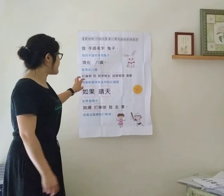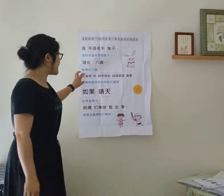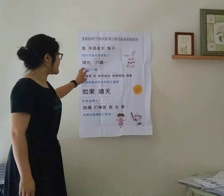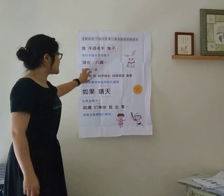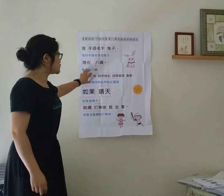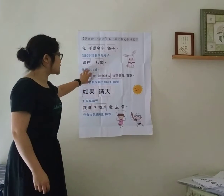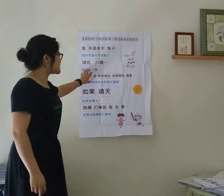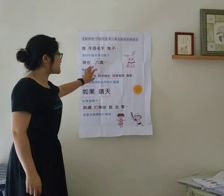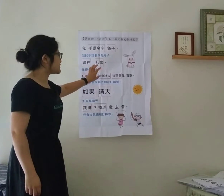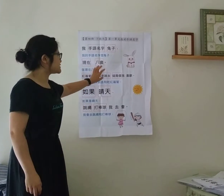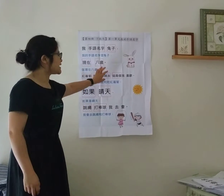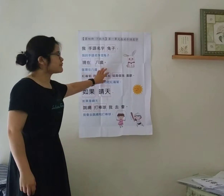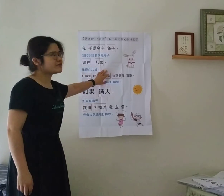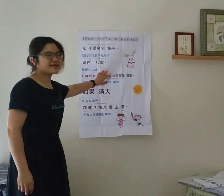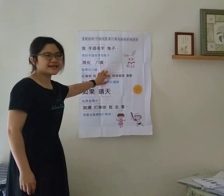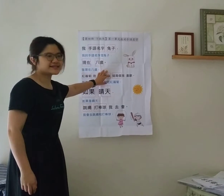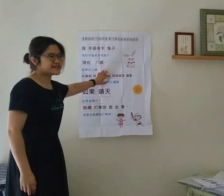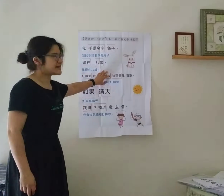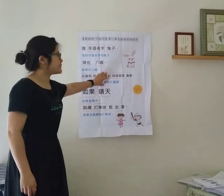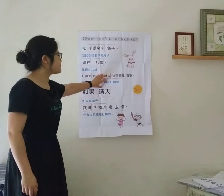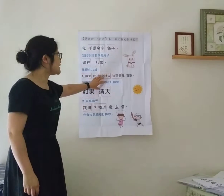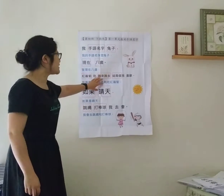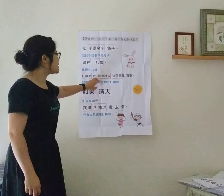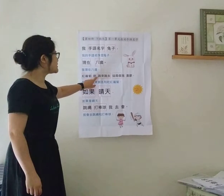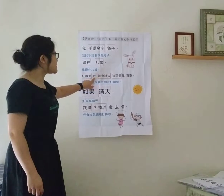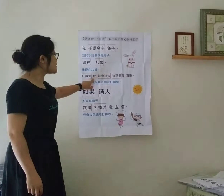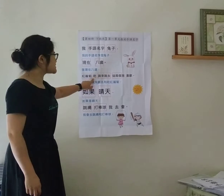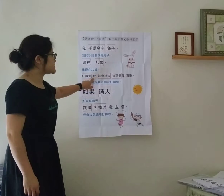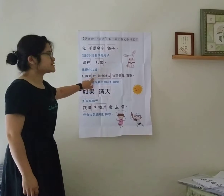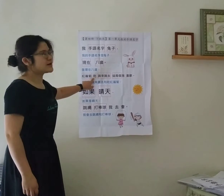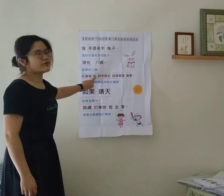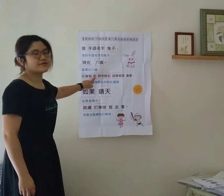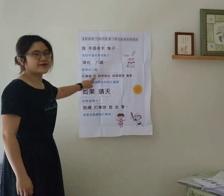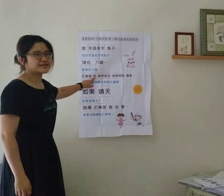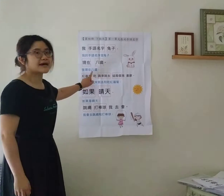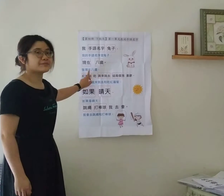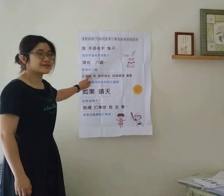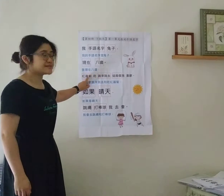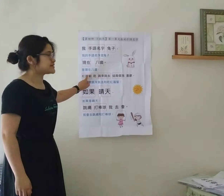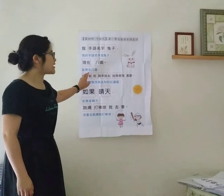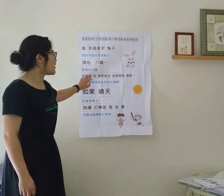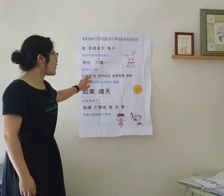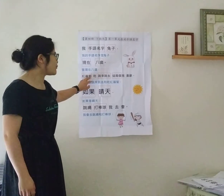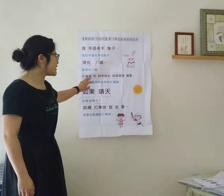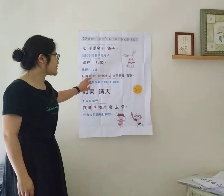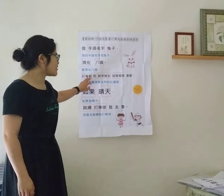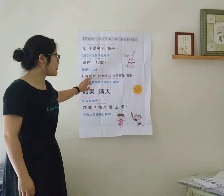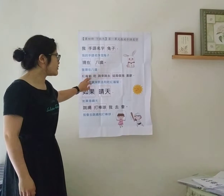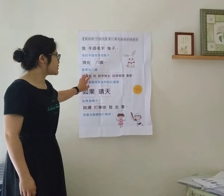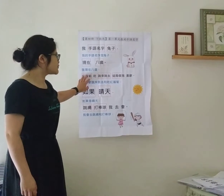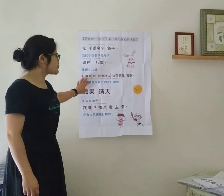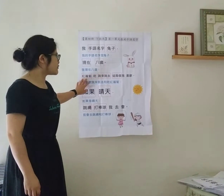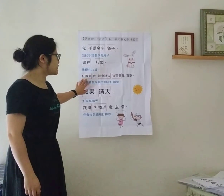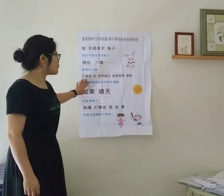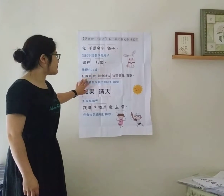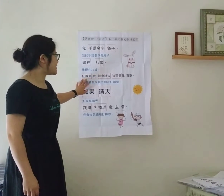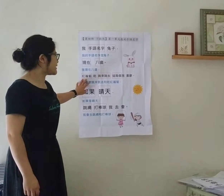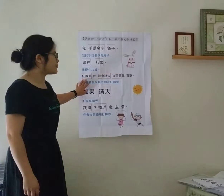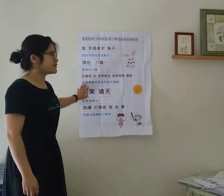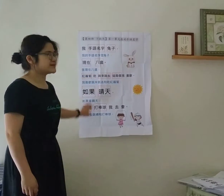可以选择的项目放在前面，动词呢会放在名词的后面哦。所以我们要比的